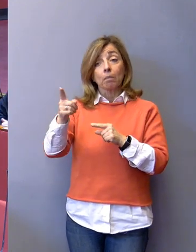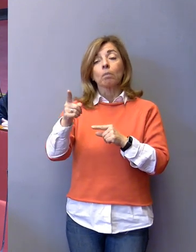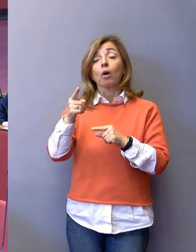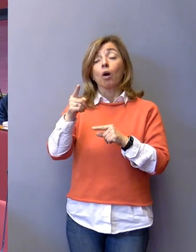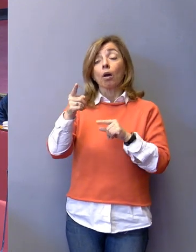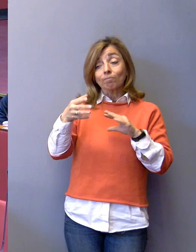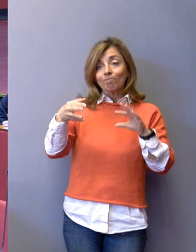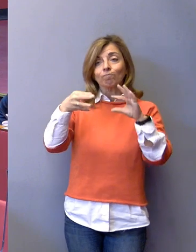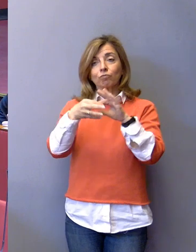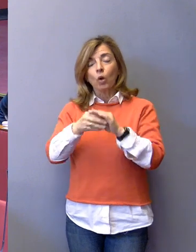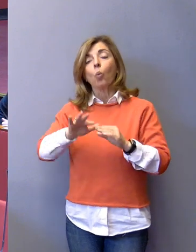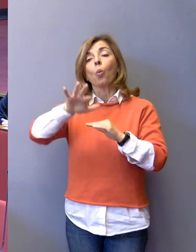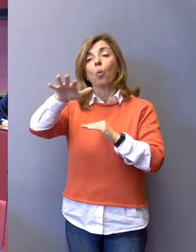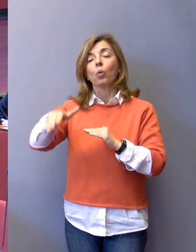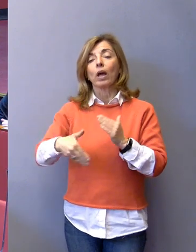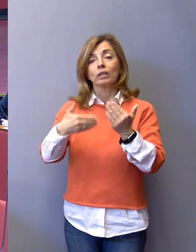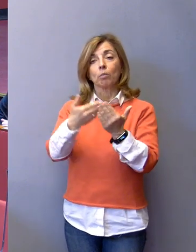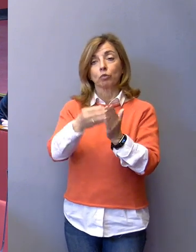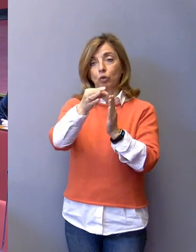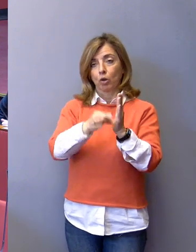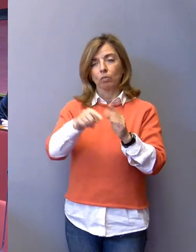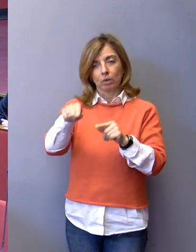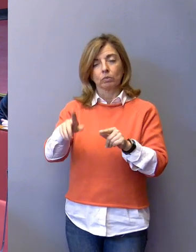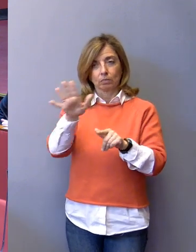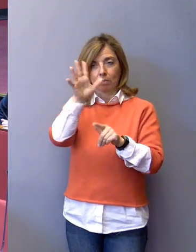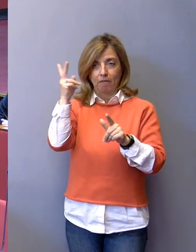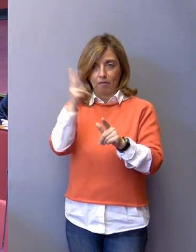mozione d'ordine Perché trovo questa cosa eventualmente grave grazie